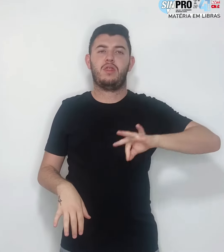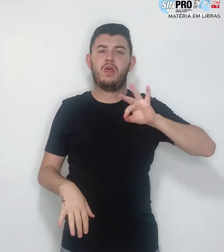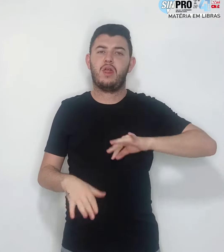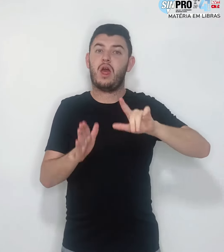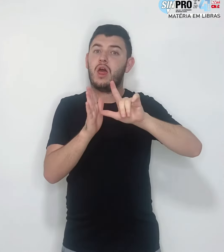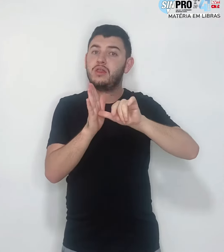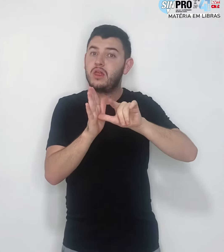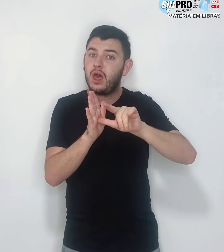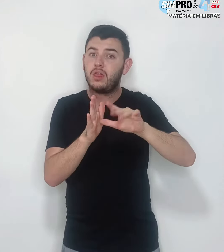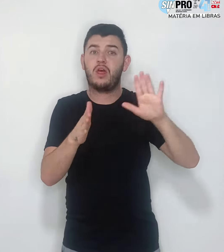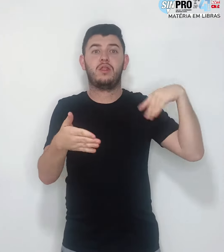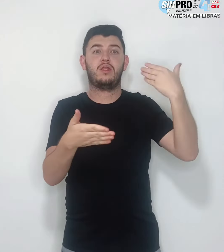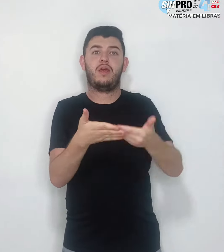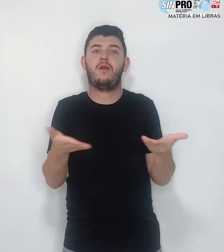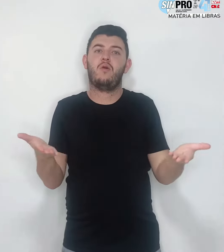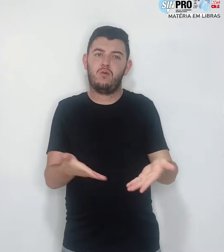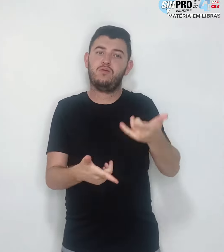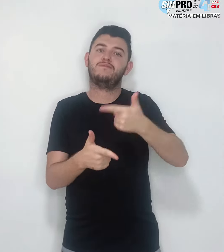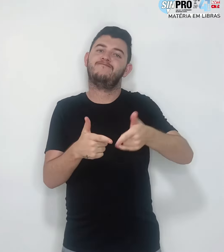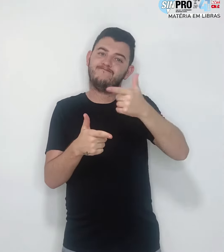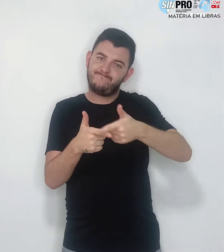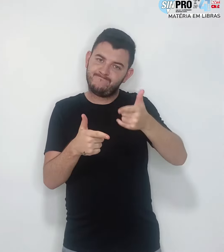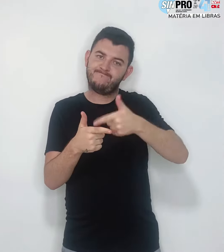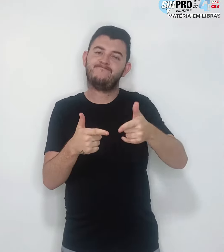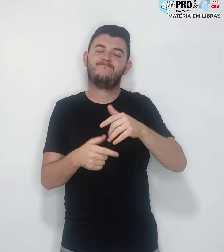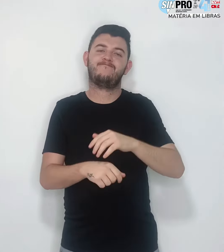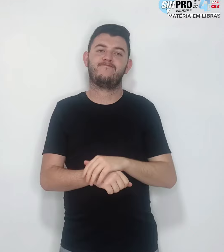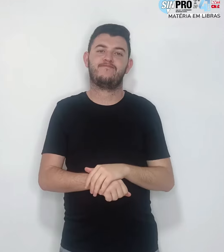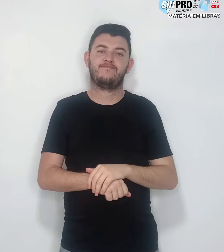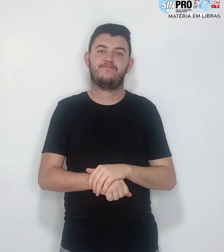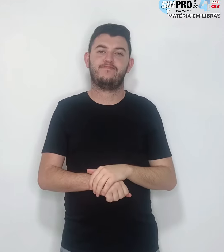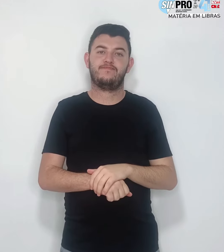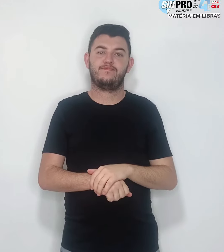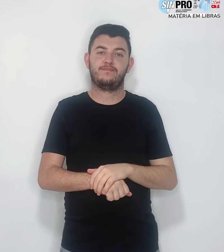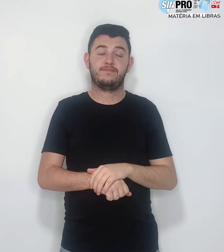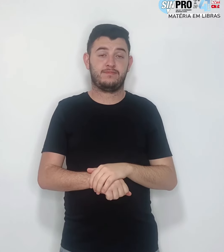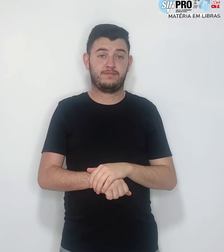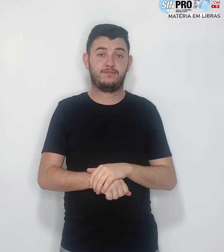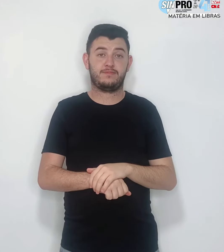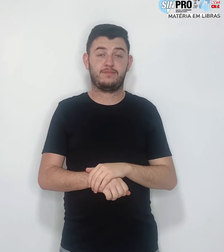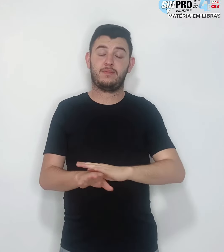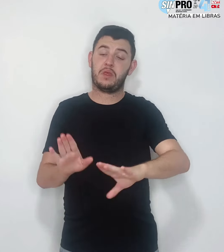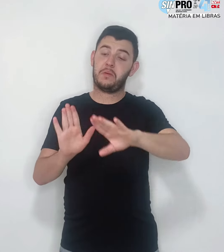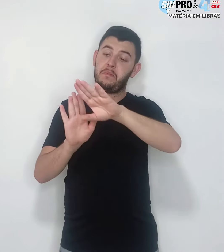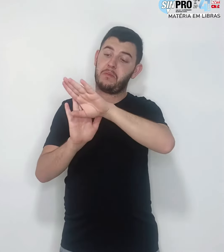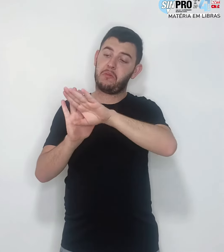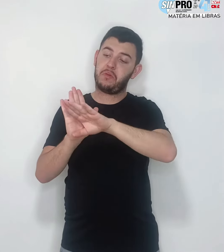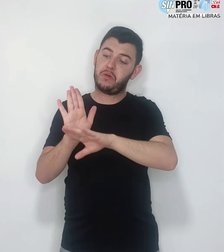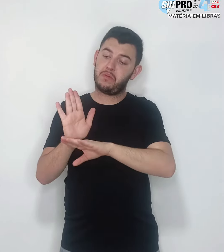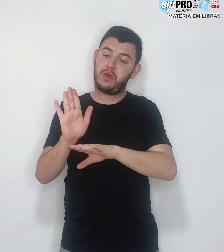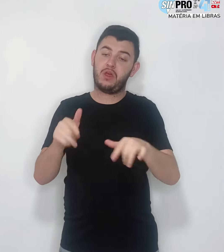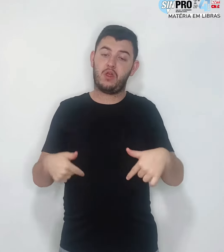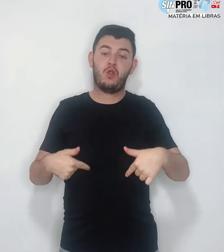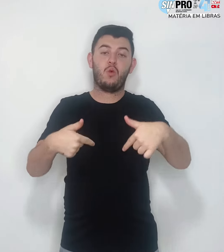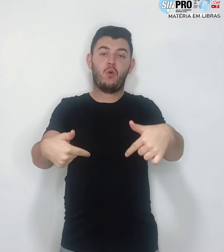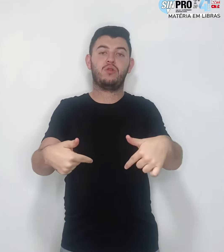pagamento de salário ainda são um problema recorrente. Também fazem parte da pauta de lutas a